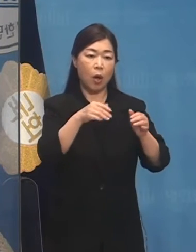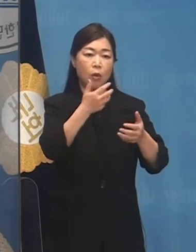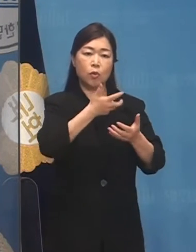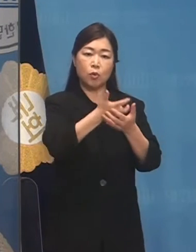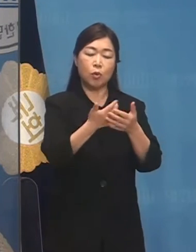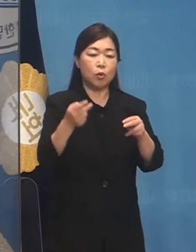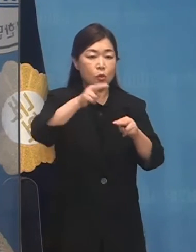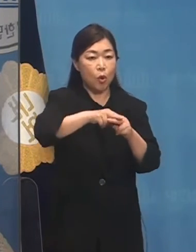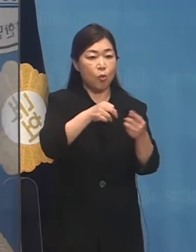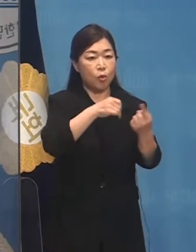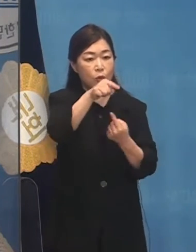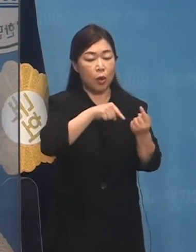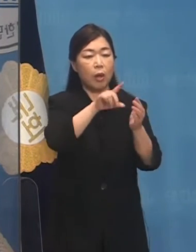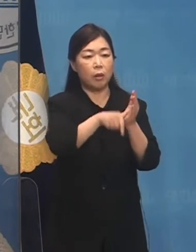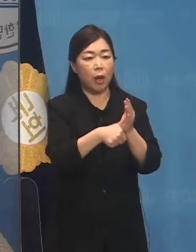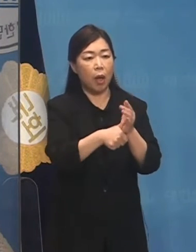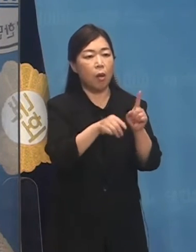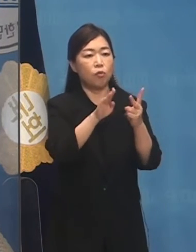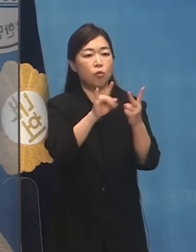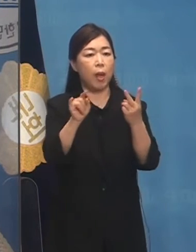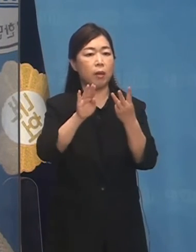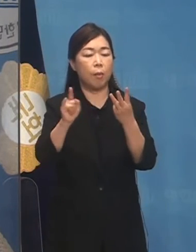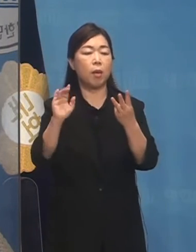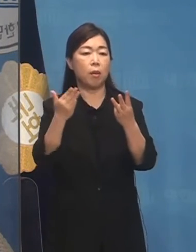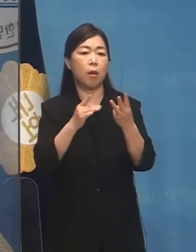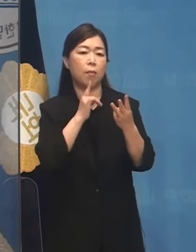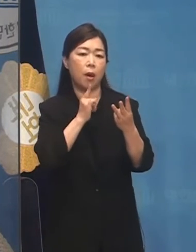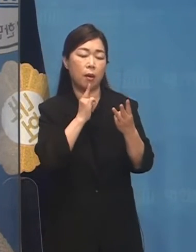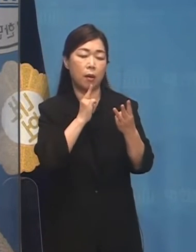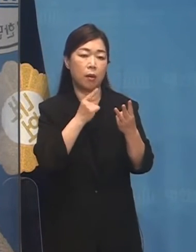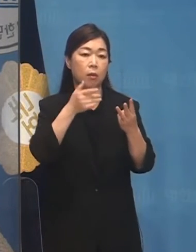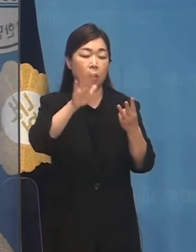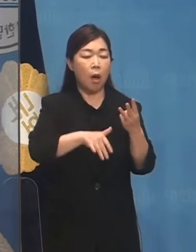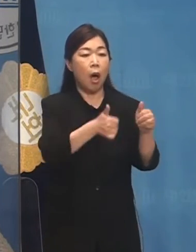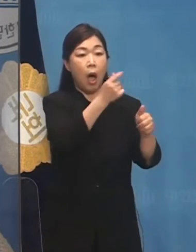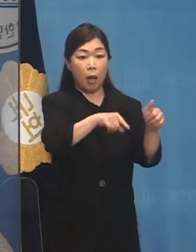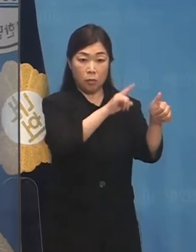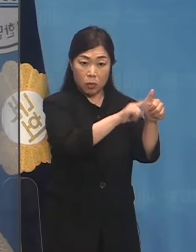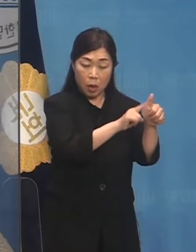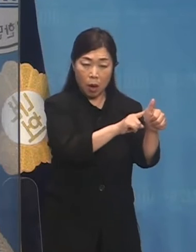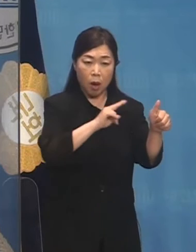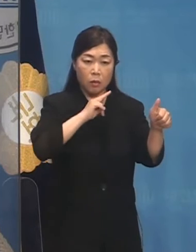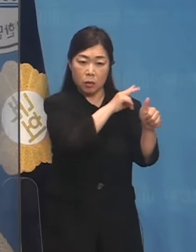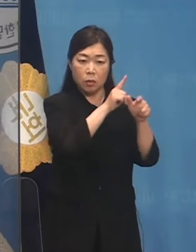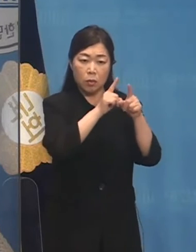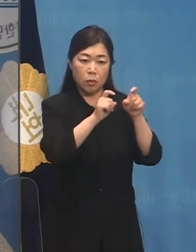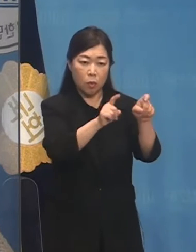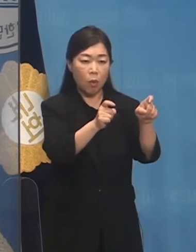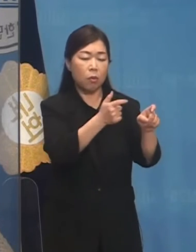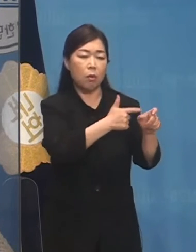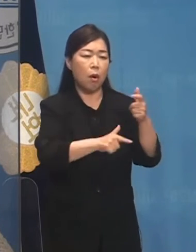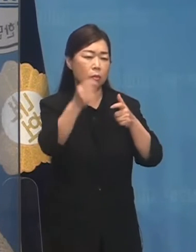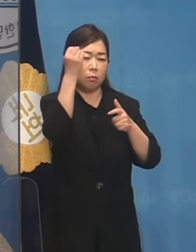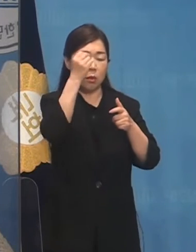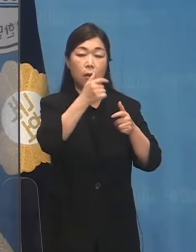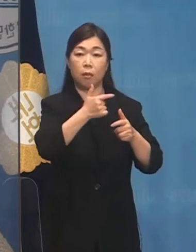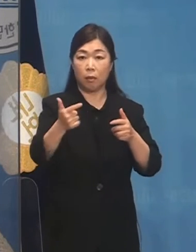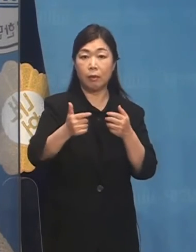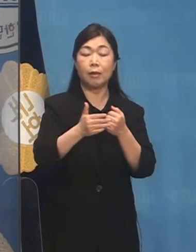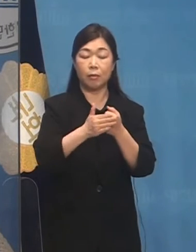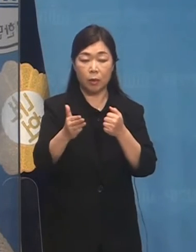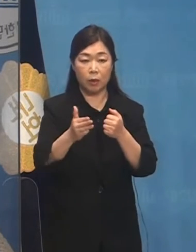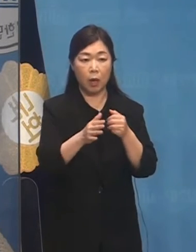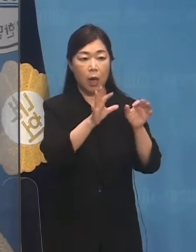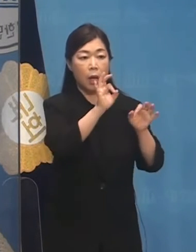합니다. 그러나 그럴 수밖에 없습니다. 한 후보자 부부를 둘러싼 의혹이 무수하기 때문입니다.